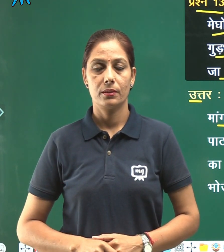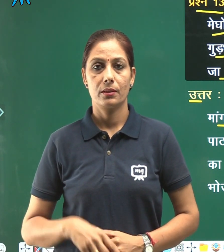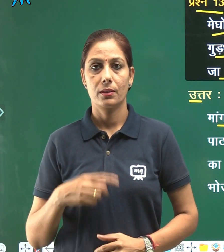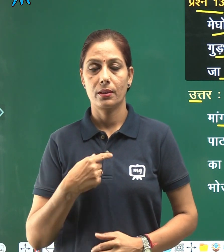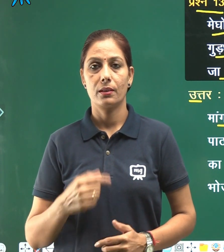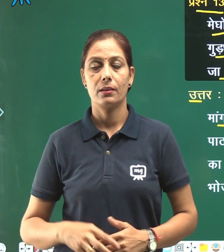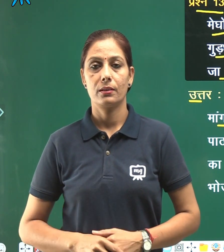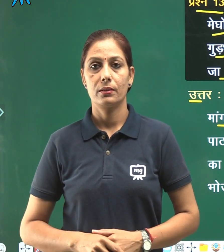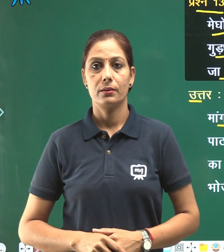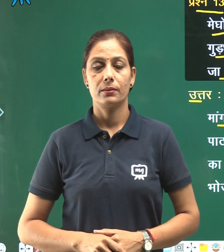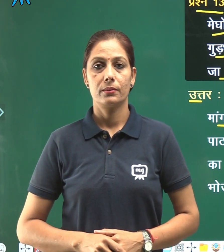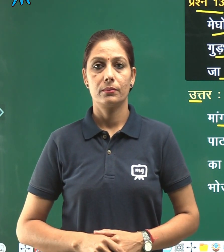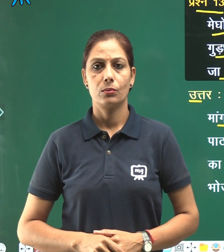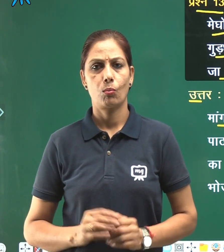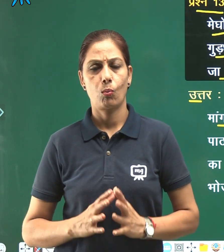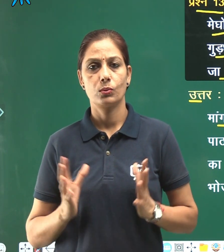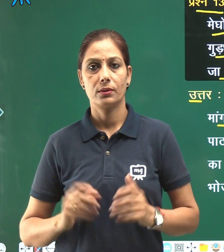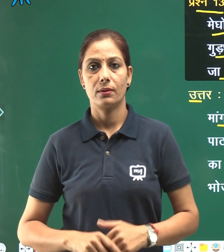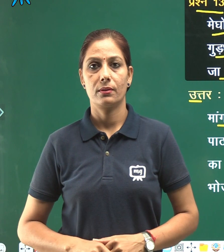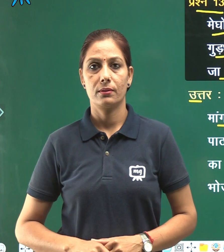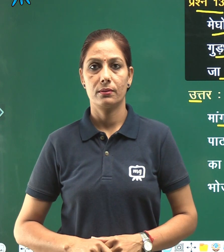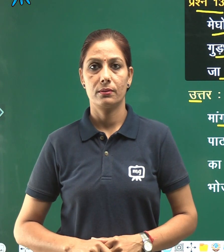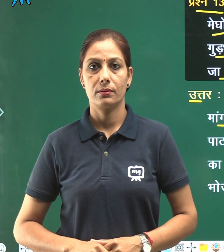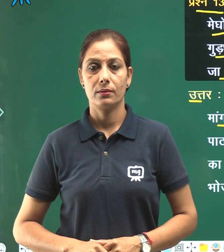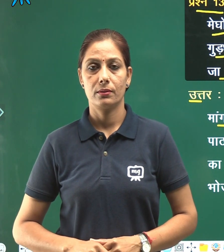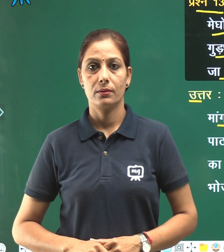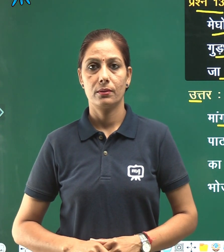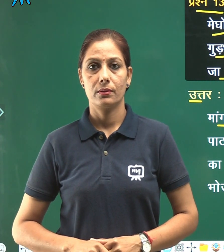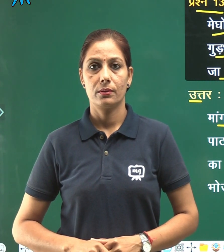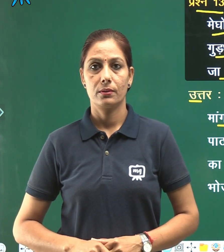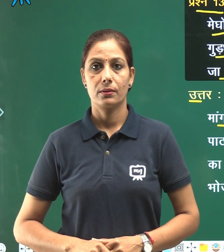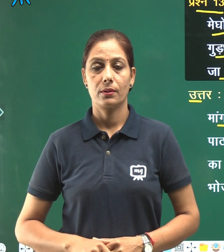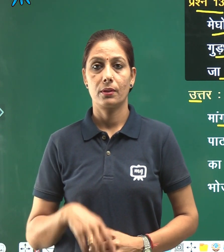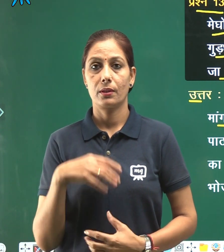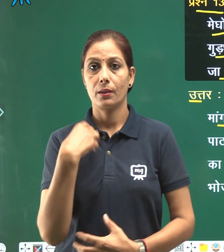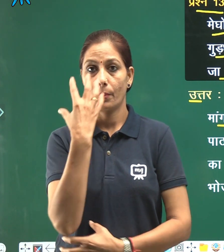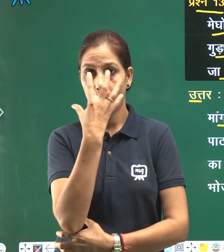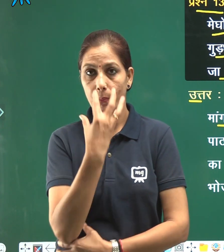यह अधिकतर गणेश चतुर्थी पर बनाई जाती है।